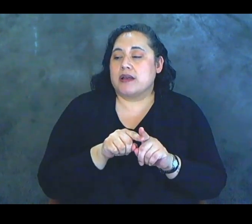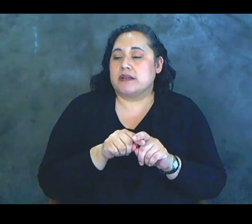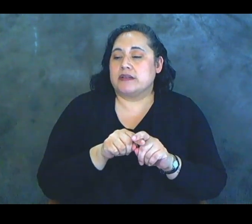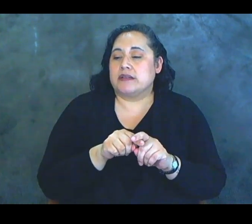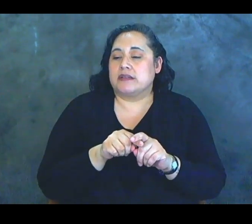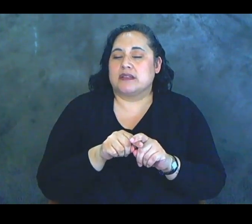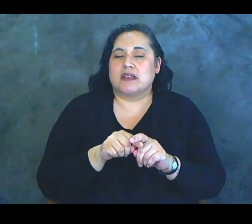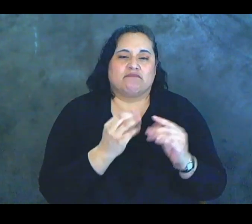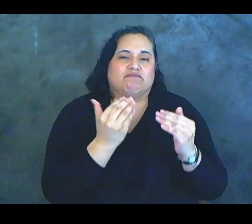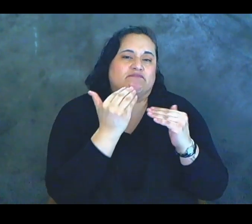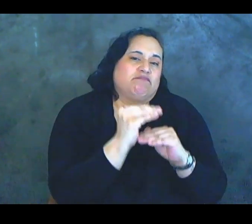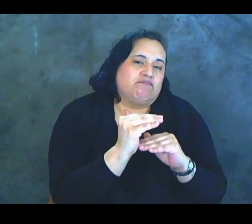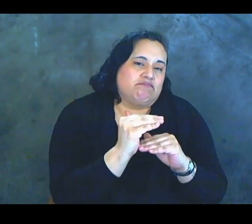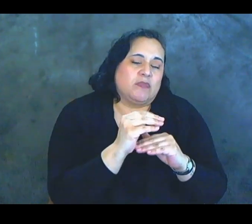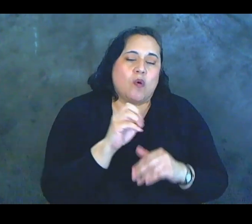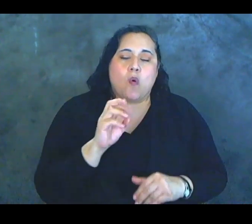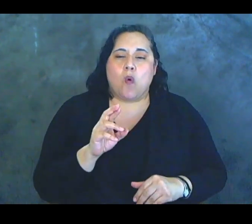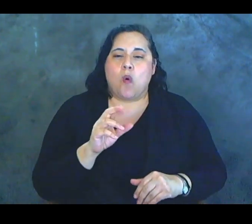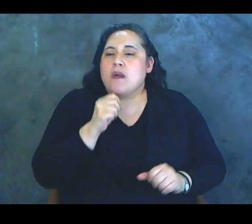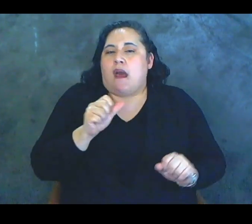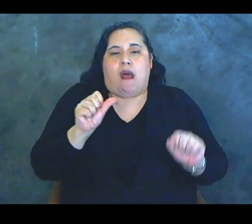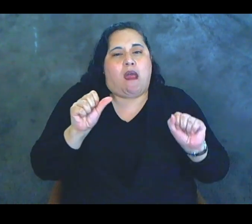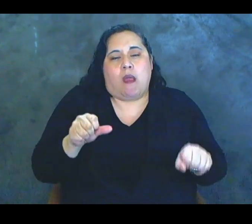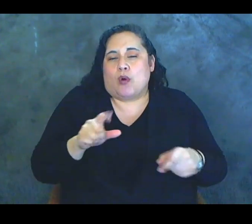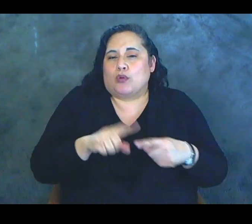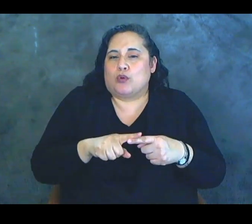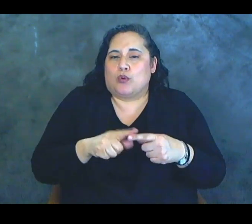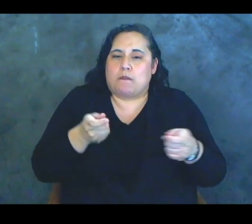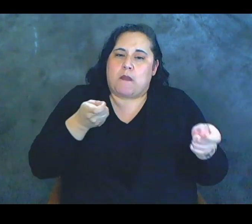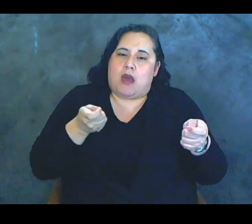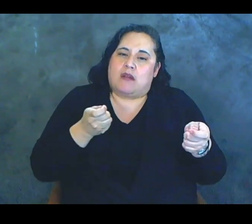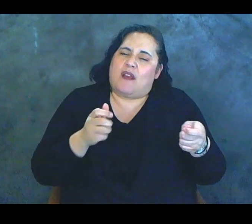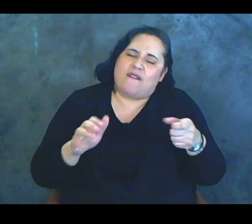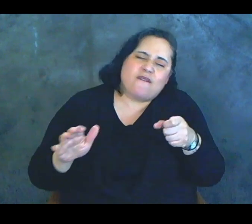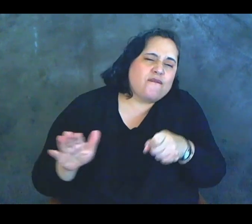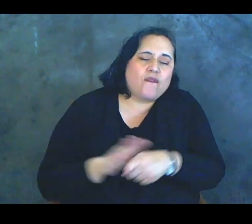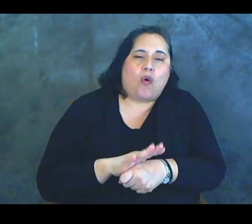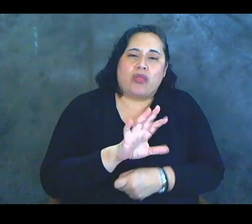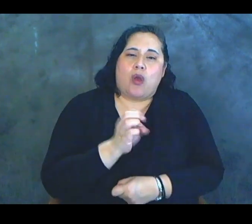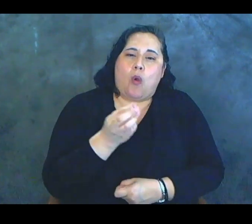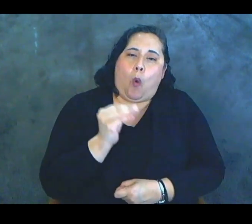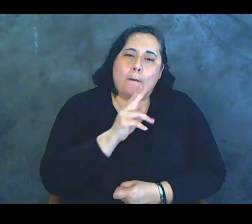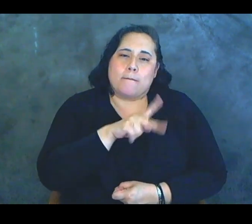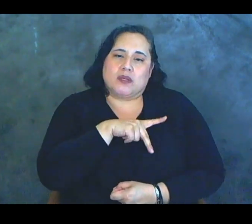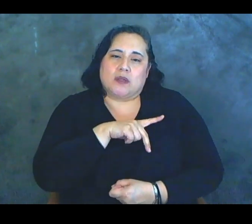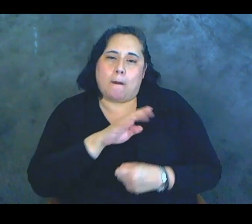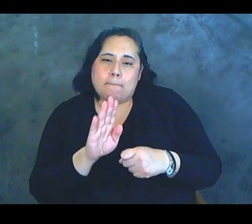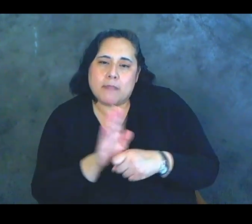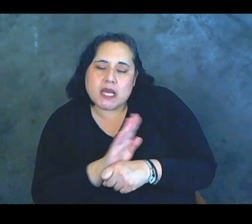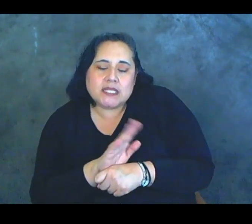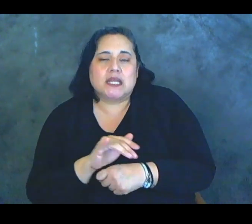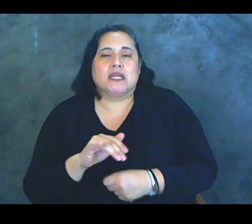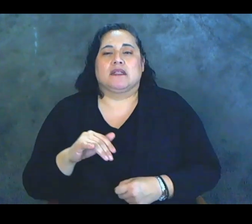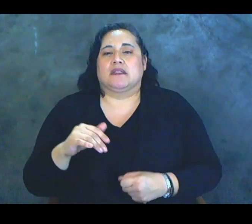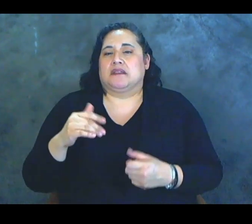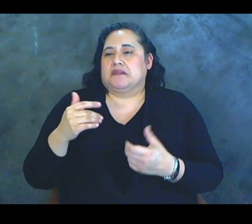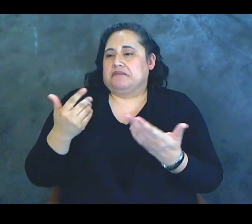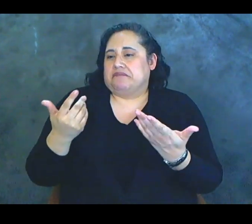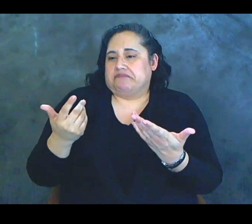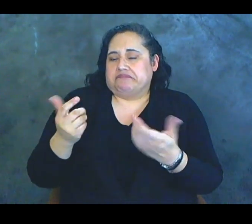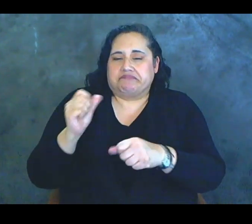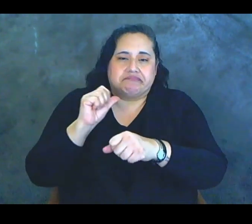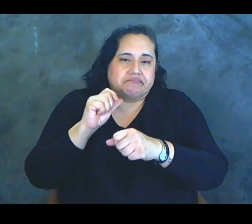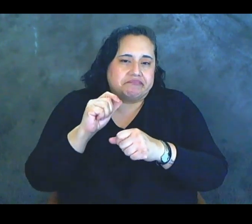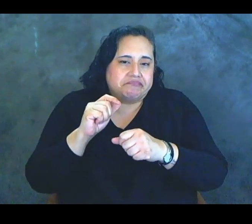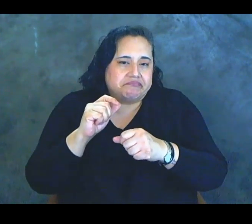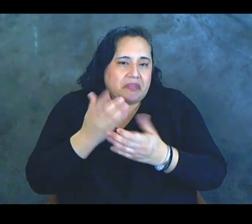limitadas o incapaces de manejar completamente sus asuntos personales, comerciales, asuntos